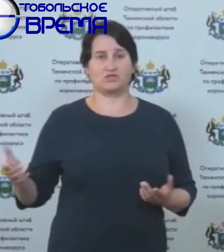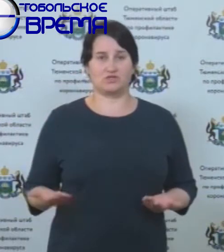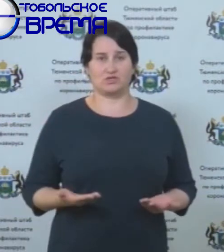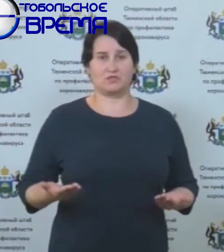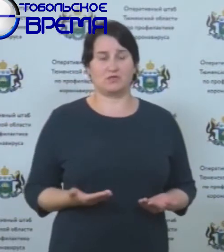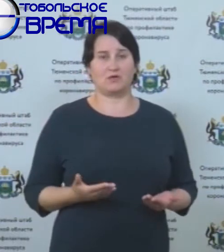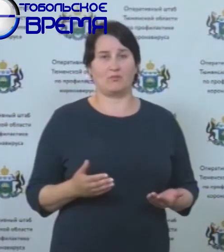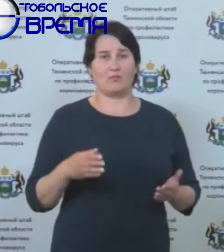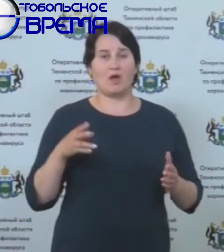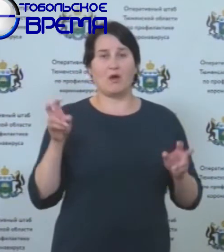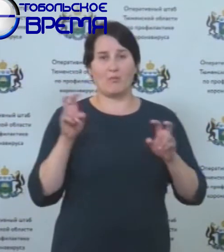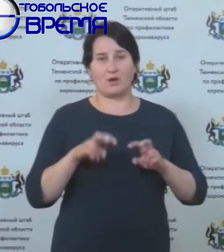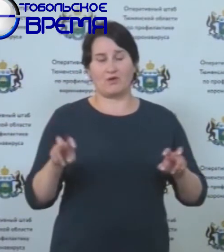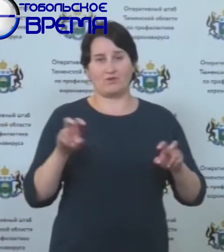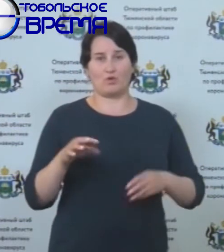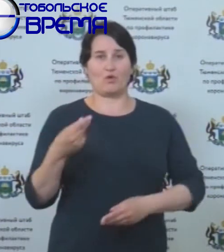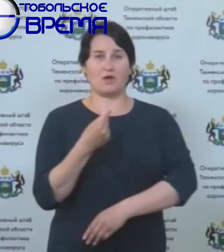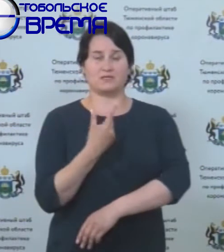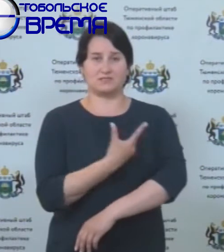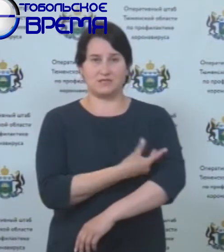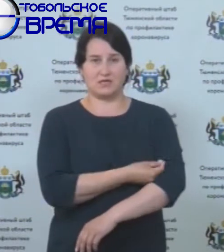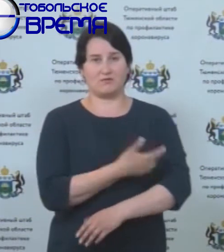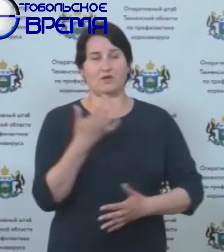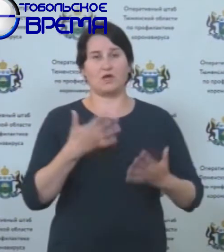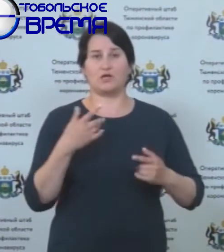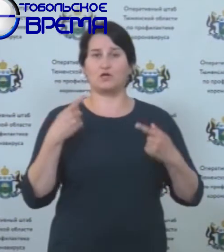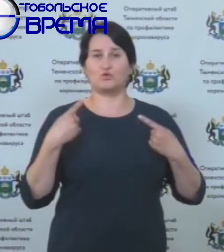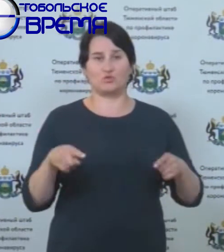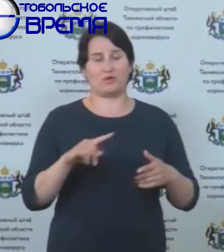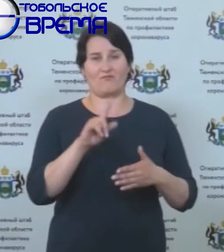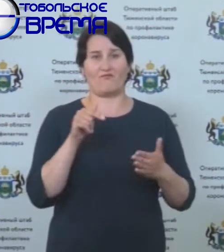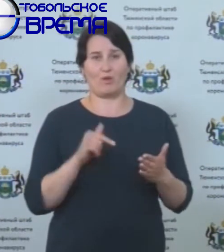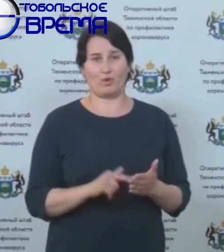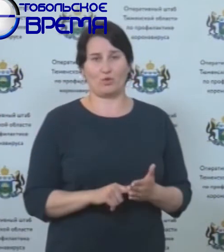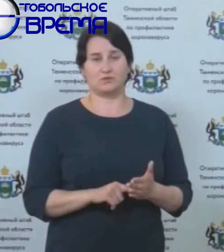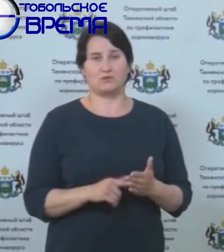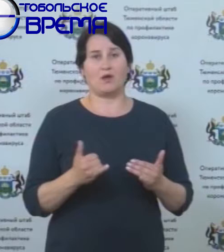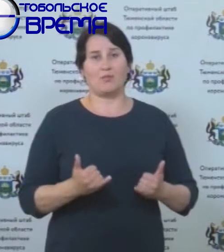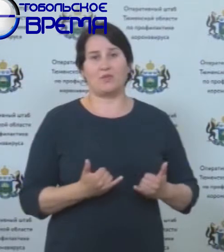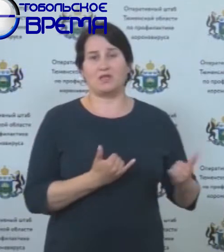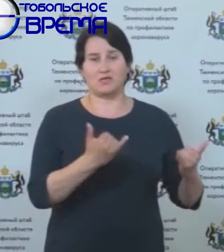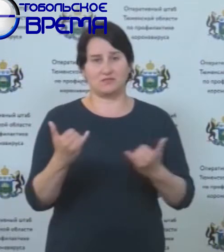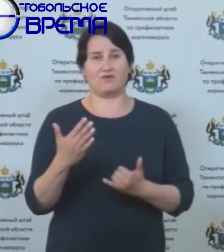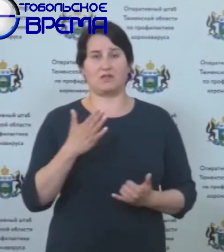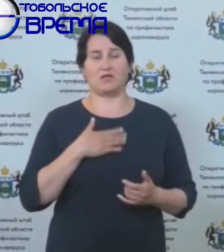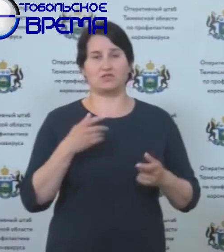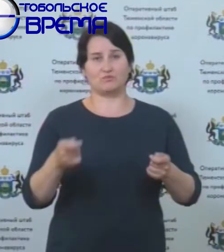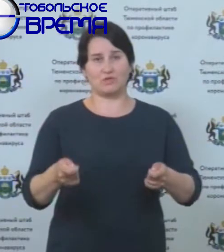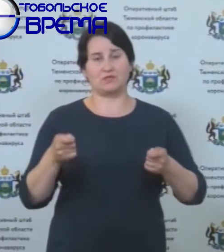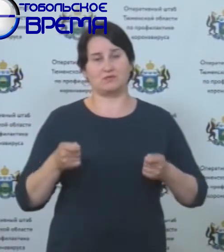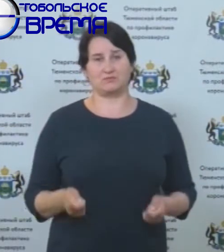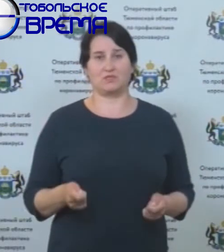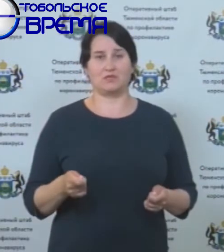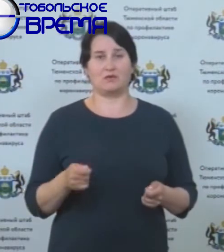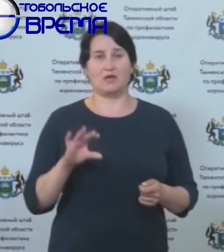проведенных исследований на новую коронавирусную инфекцию или по другим поводам, она предоставляется нашими регистраторами, администраторами, а также